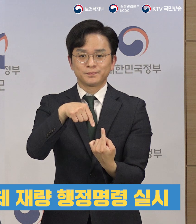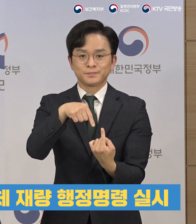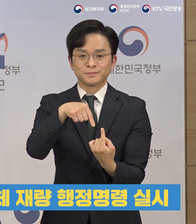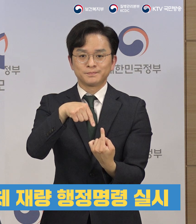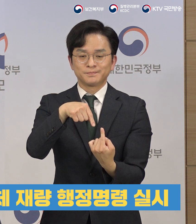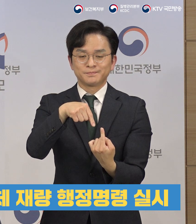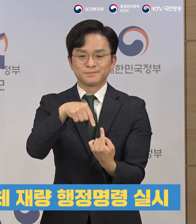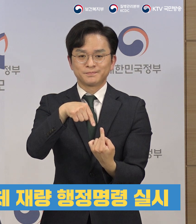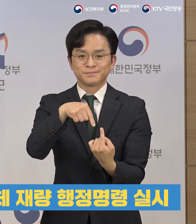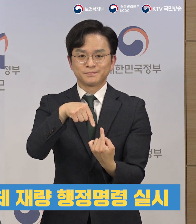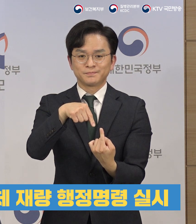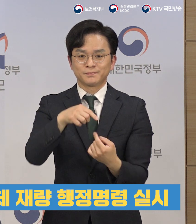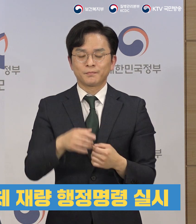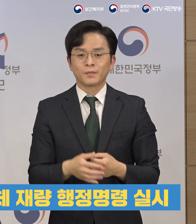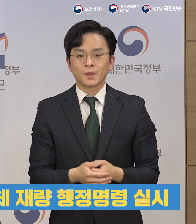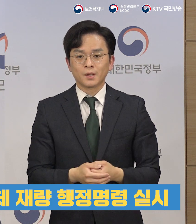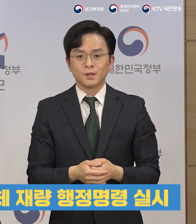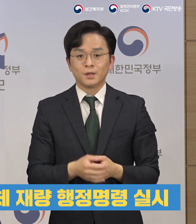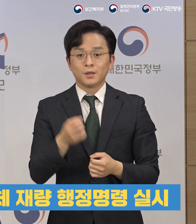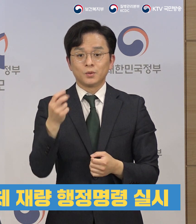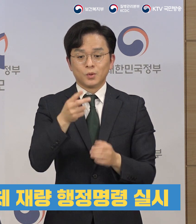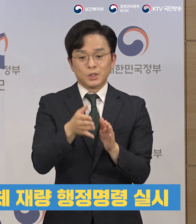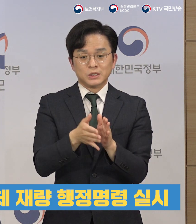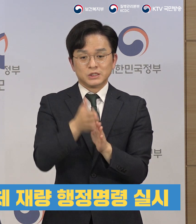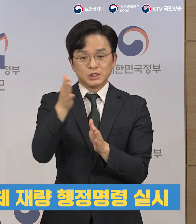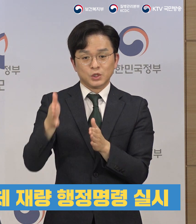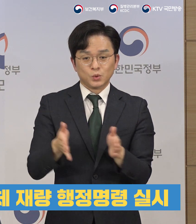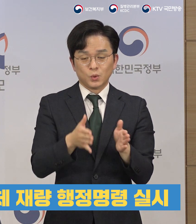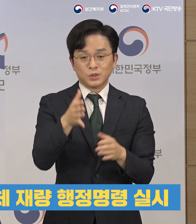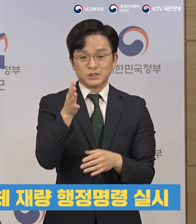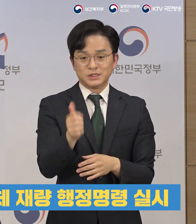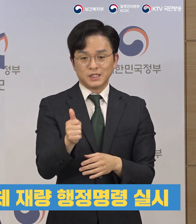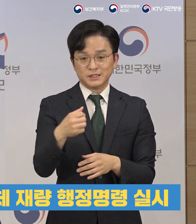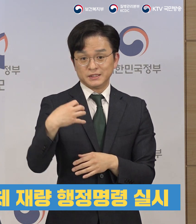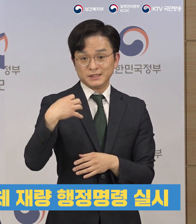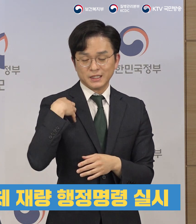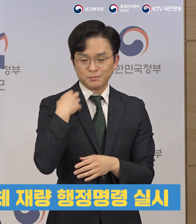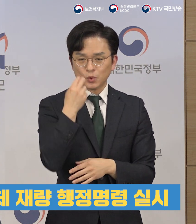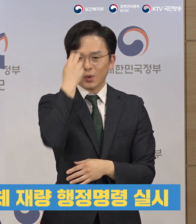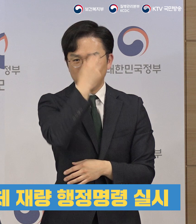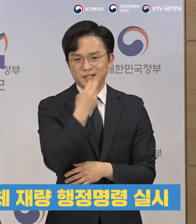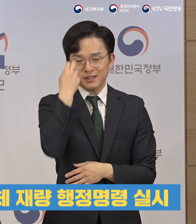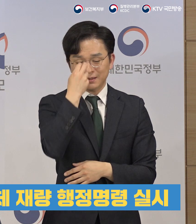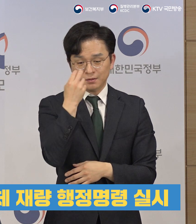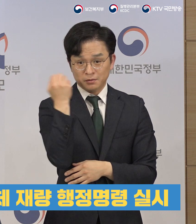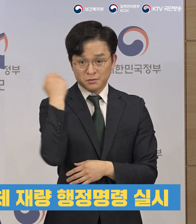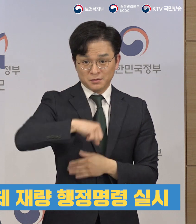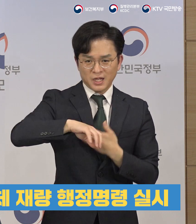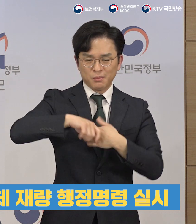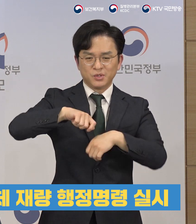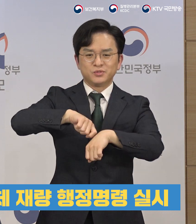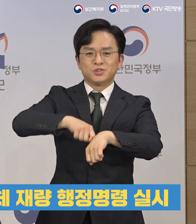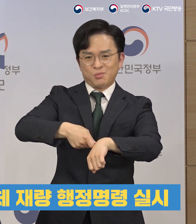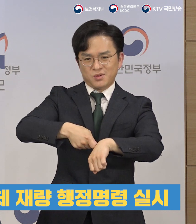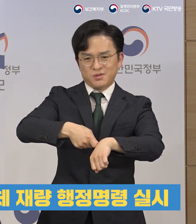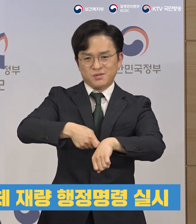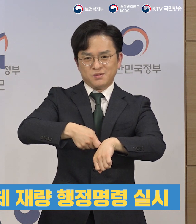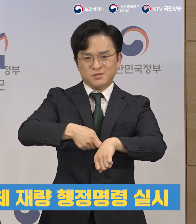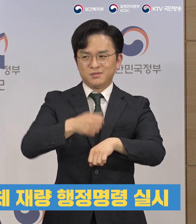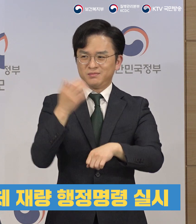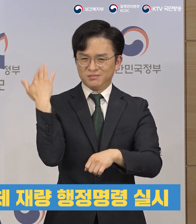하되 제거에 방영 상황에 따라 샤 채 재앙으로 운영자 재와 같은 행정명령을